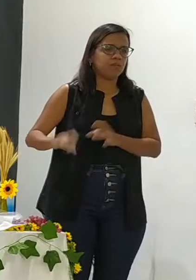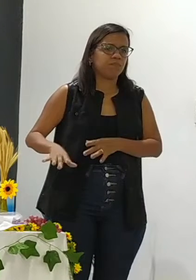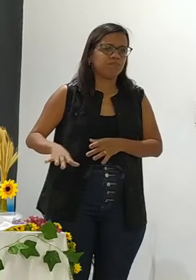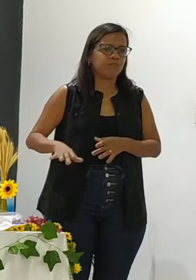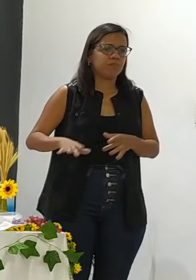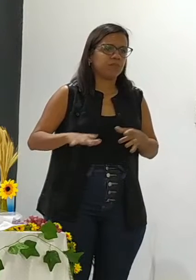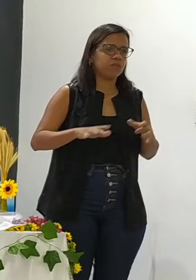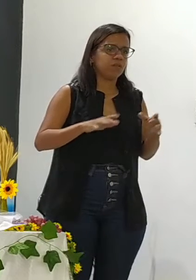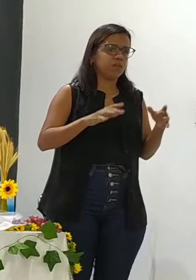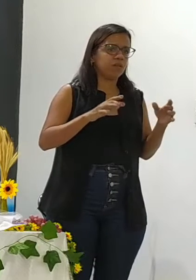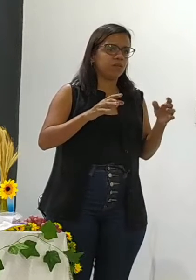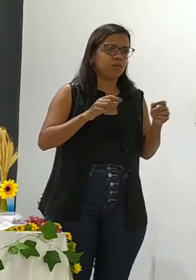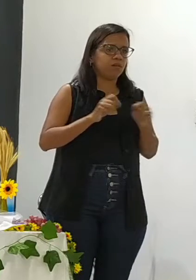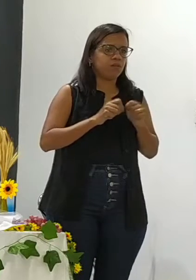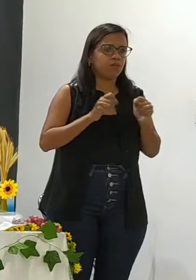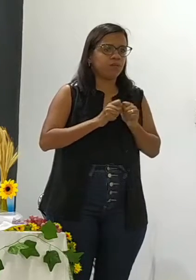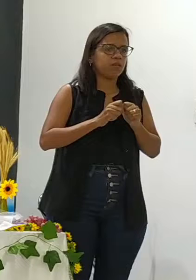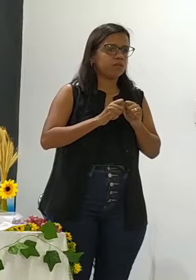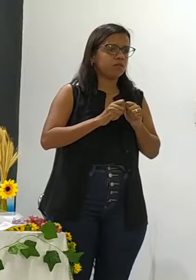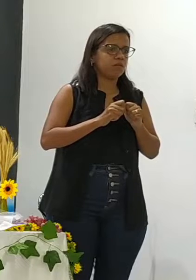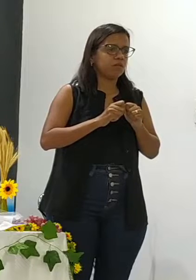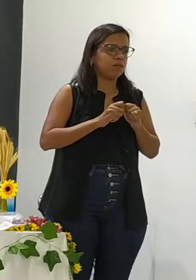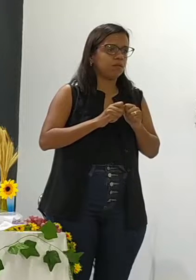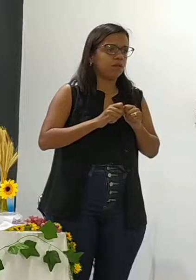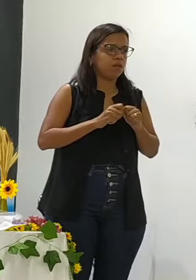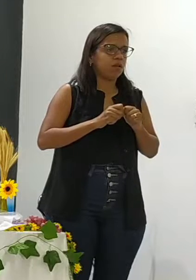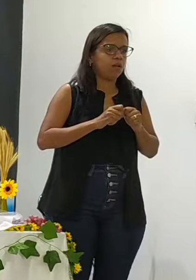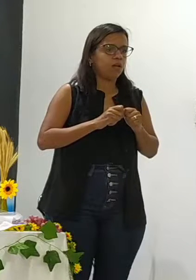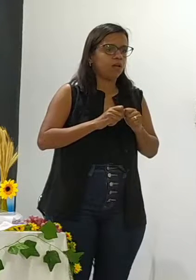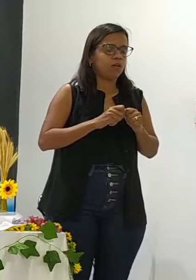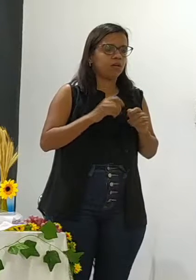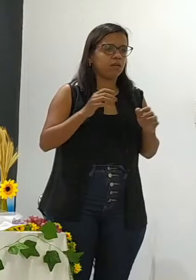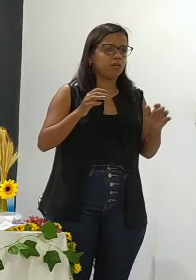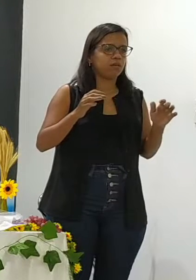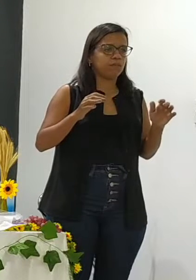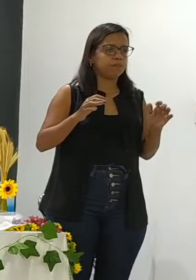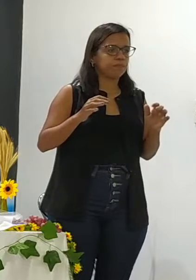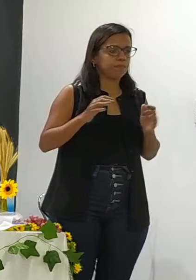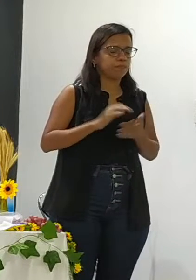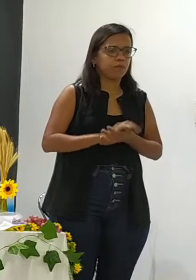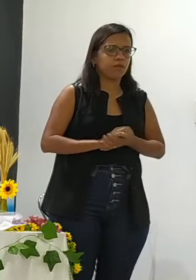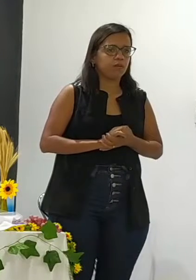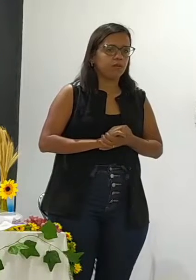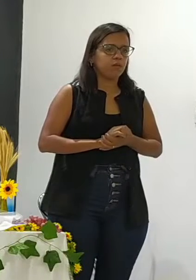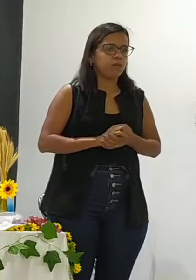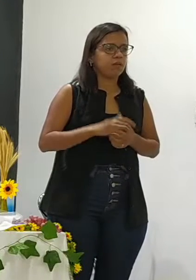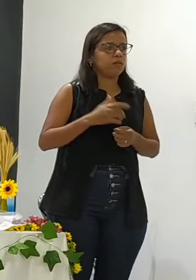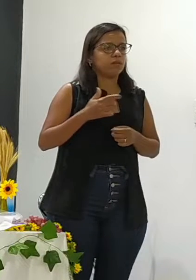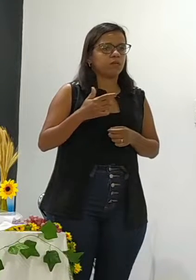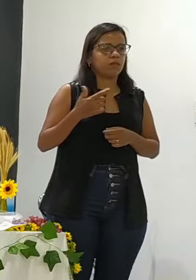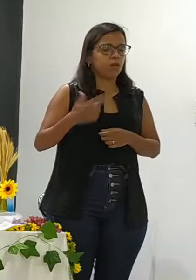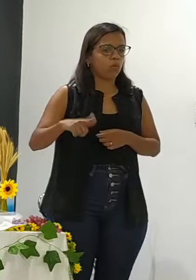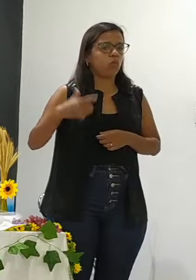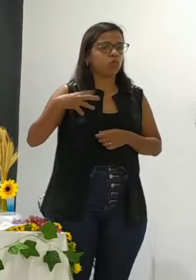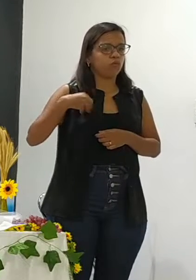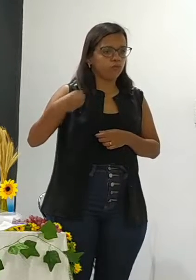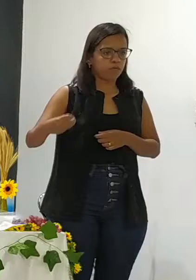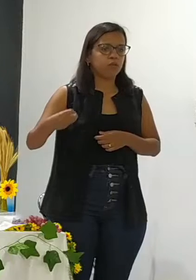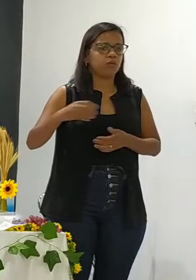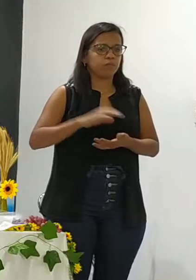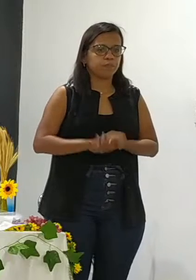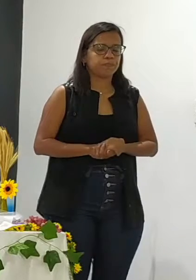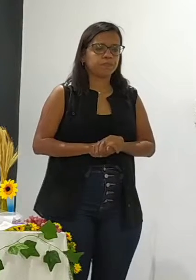ela falou, e o que vocês querem que eu faça? Com a idade que eu já estou, não posso nem ter mais um outro filho para